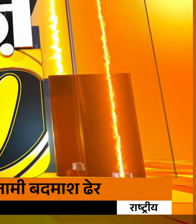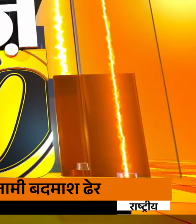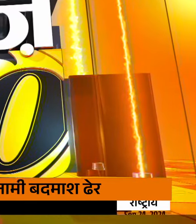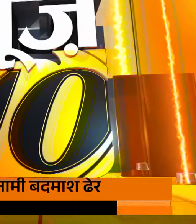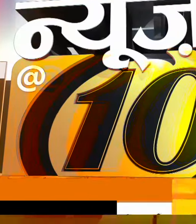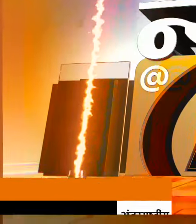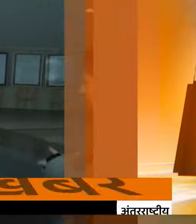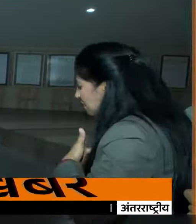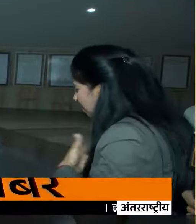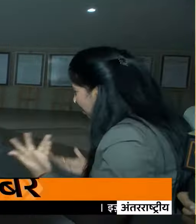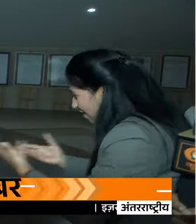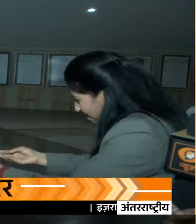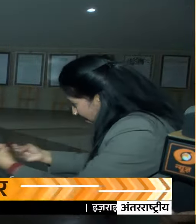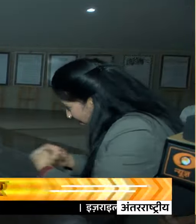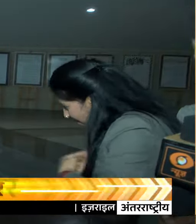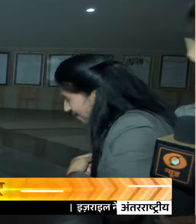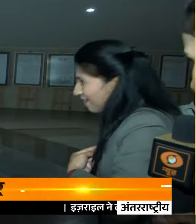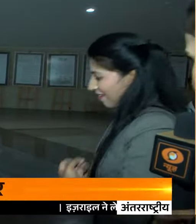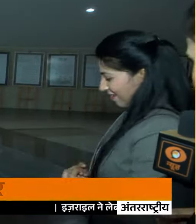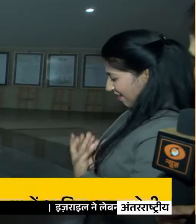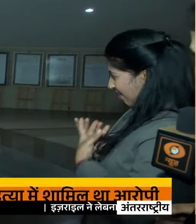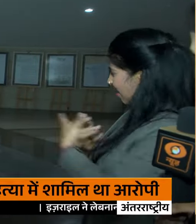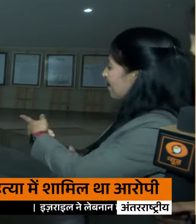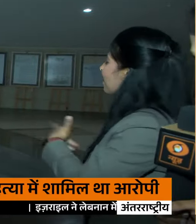आपको कैसा लग रहा है यहां पर आके आवोड मिला है आपको